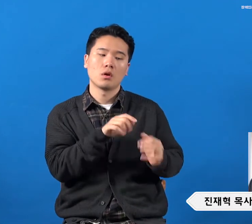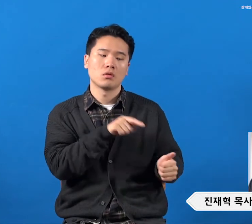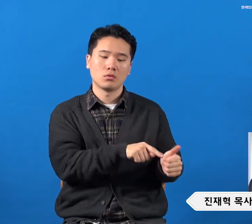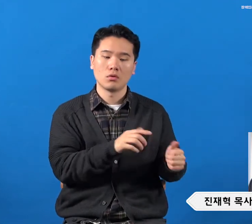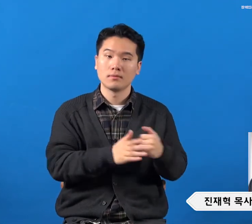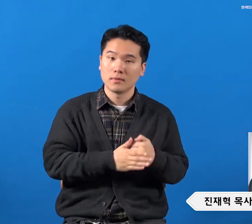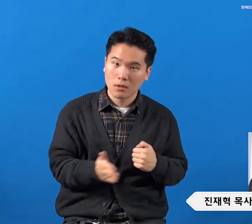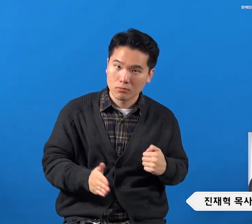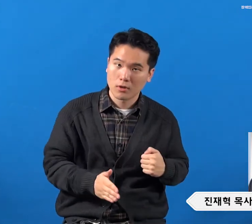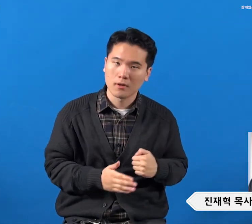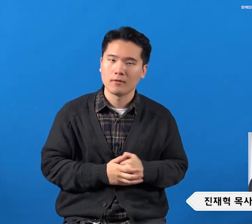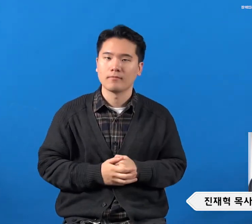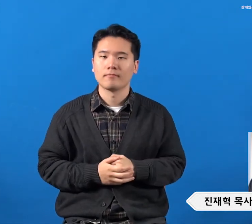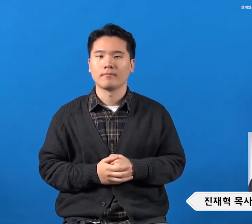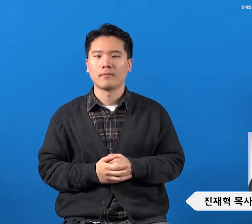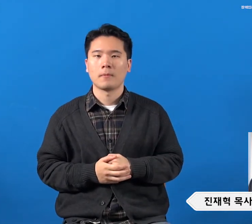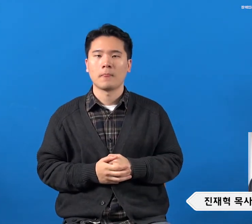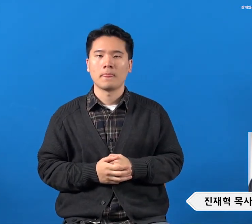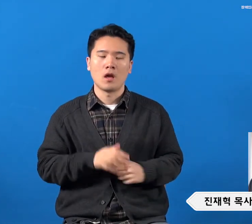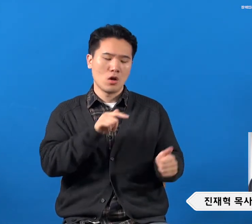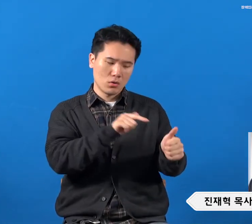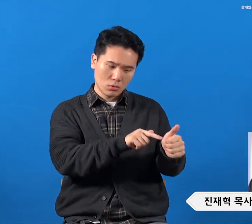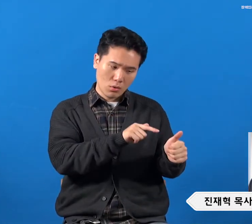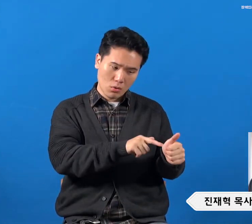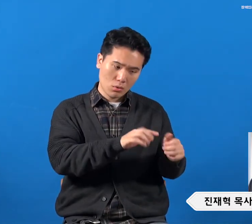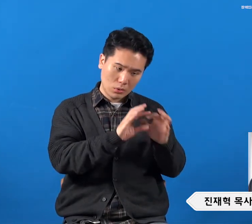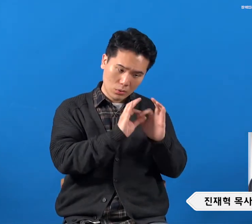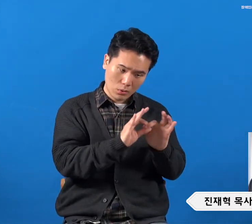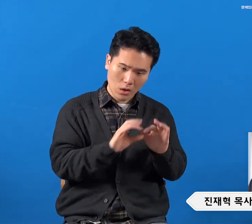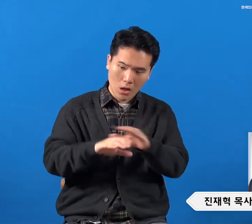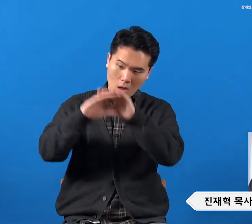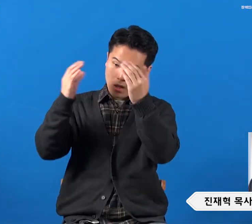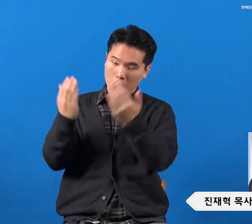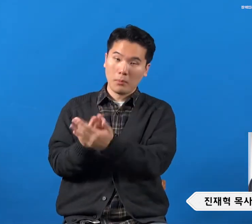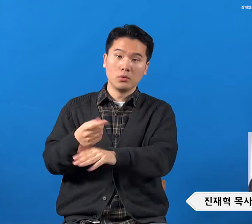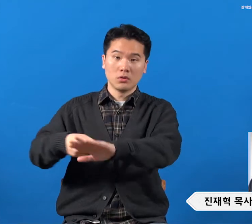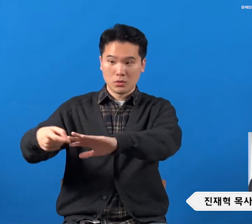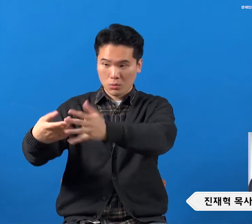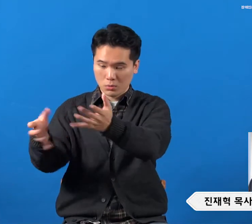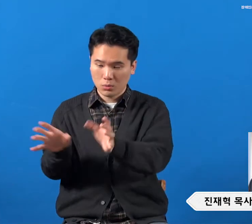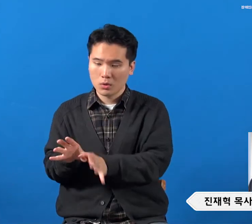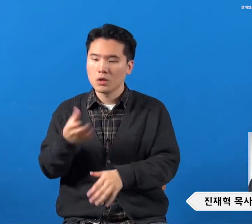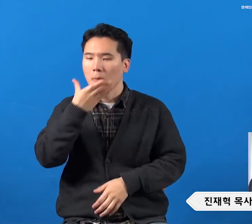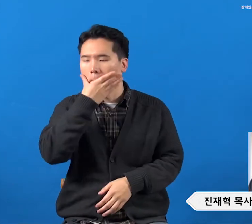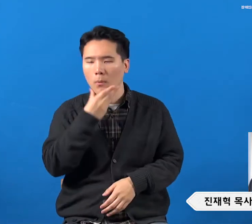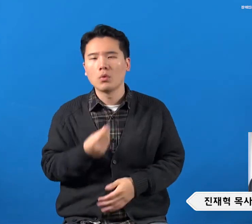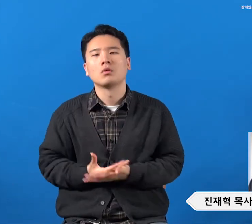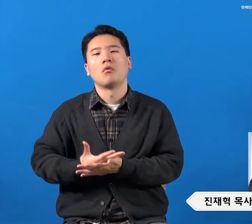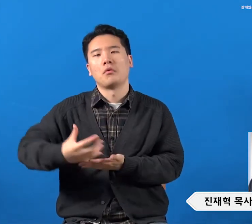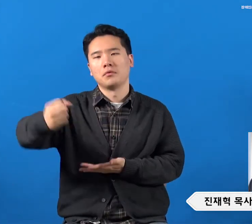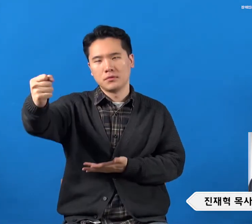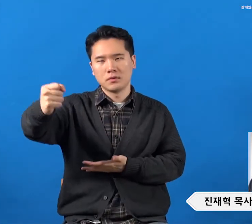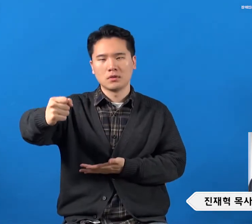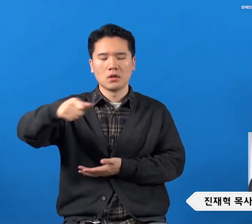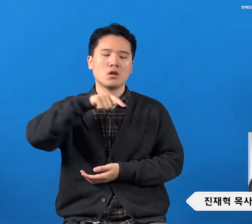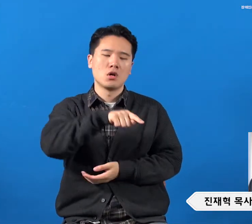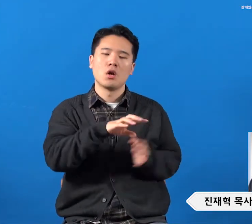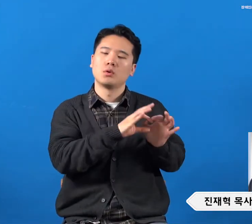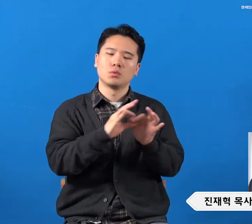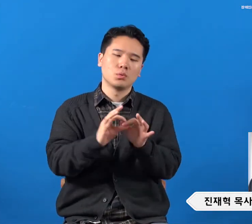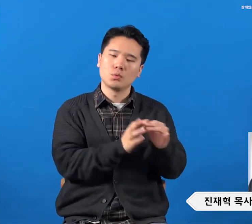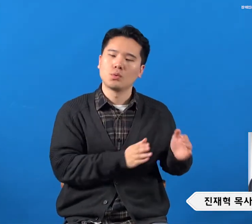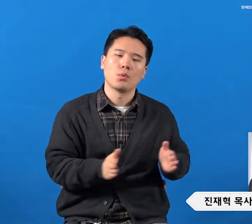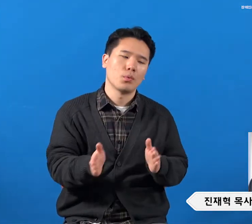너 때문에, through you, 바로 너로 인하여 모든 족속이 복을 받는